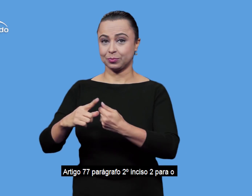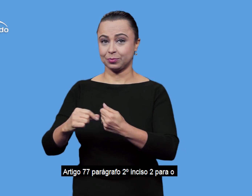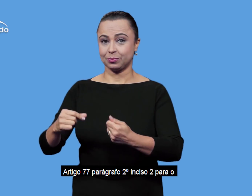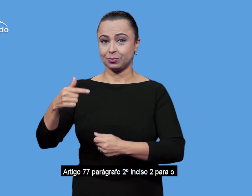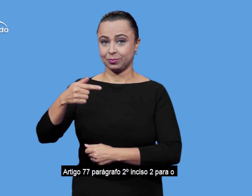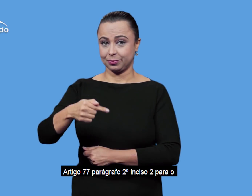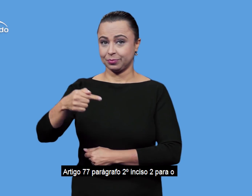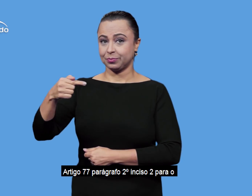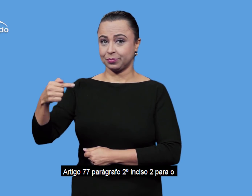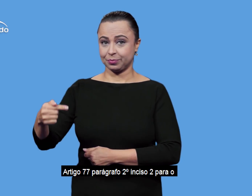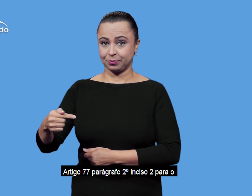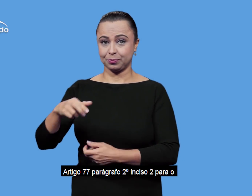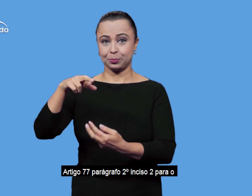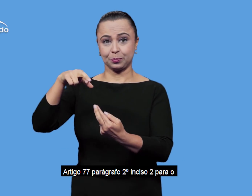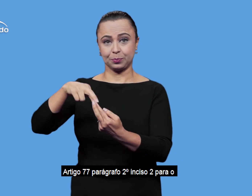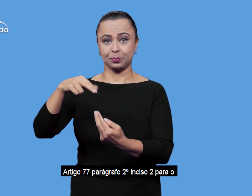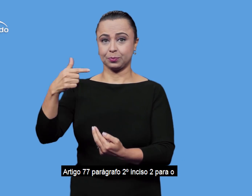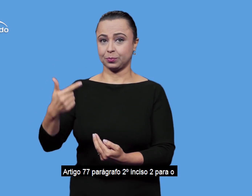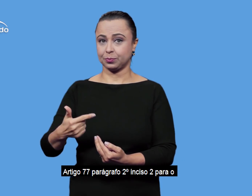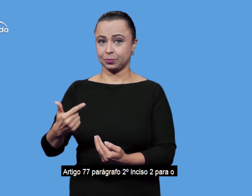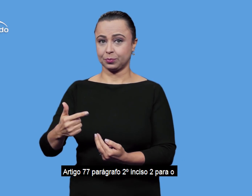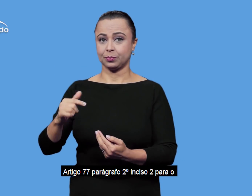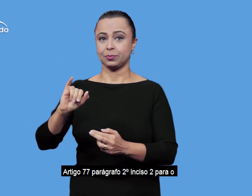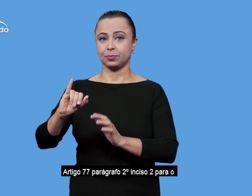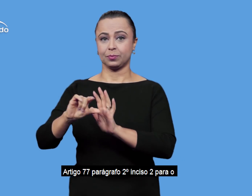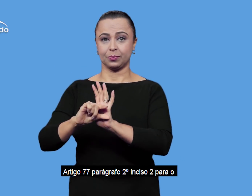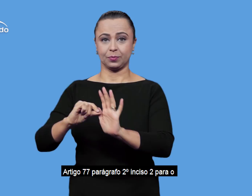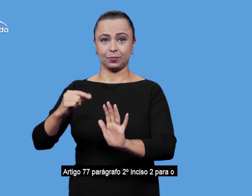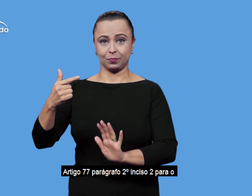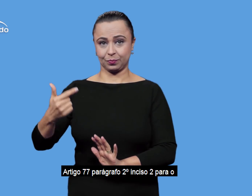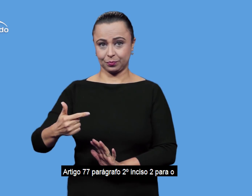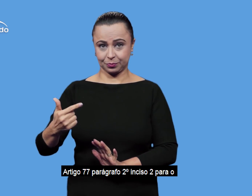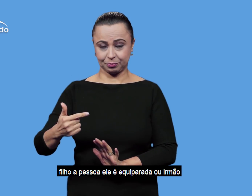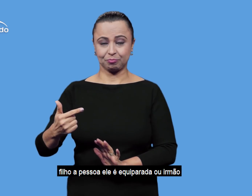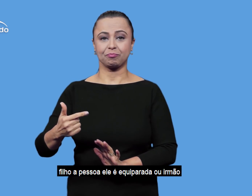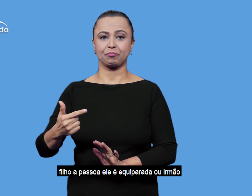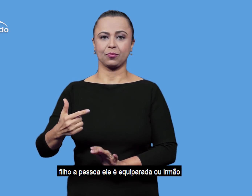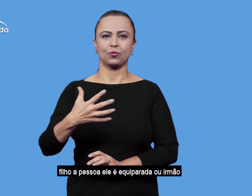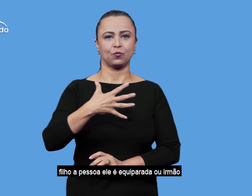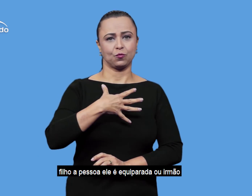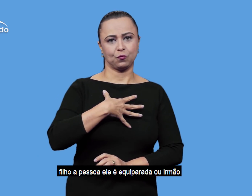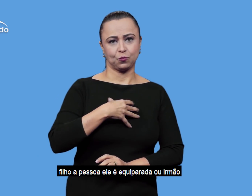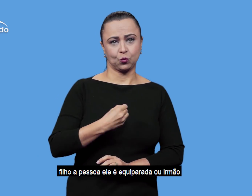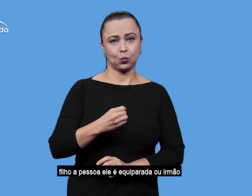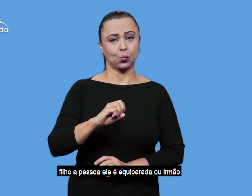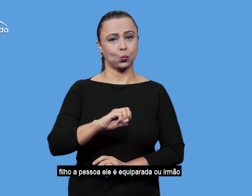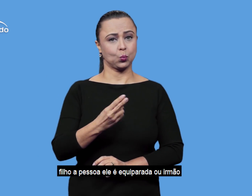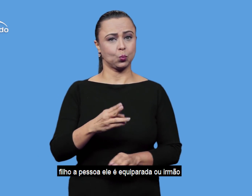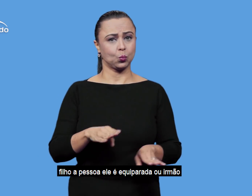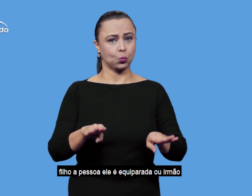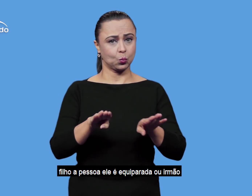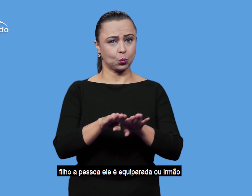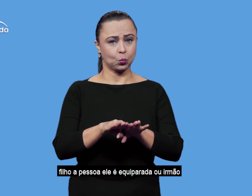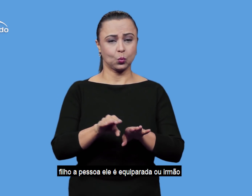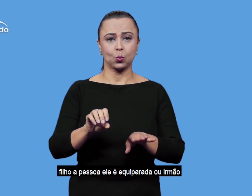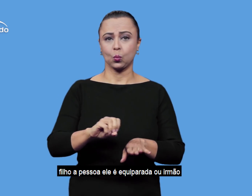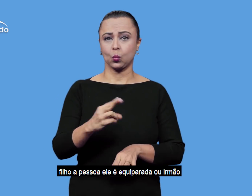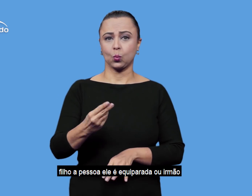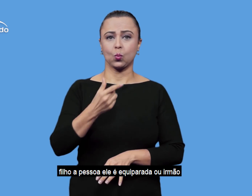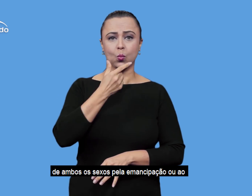77 parágrafo 2º inciso 2 para o filho a pessoa ele é equiparada ou irmão de ambos os